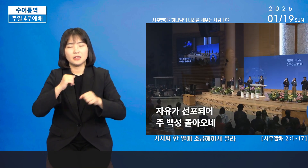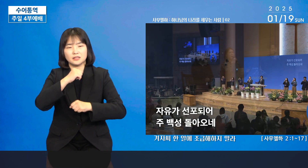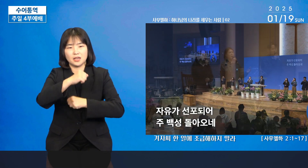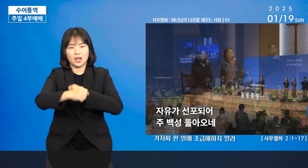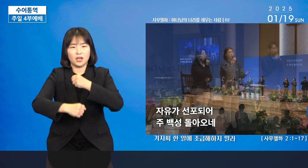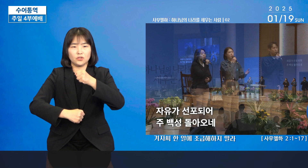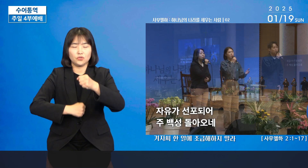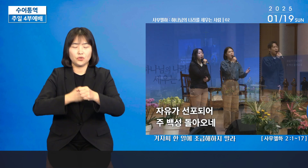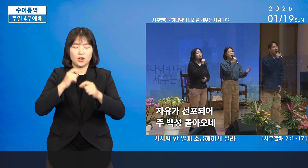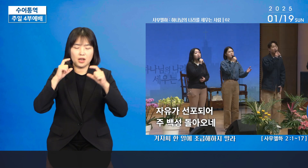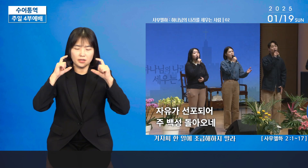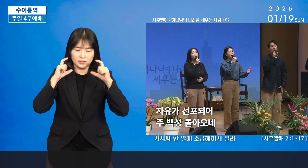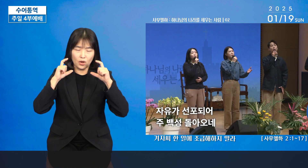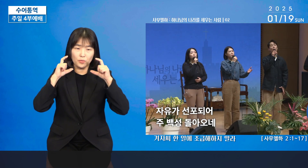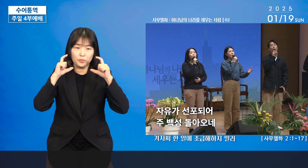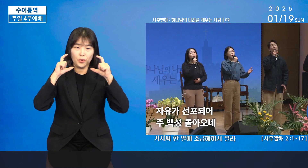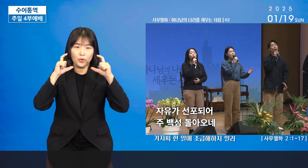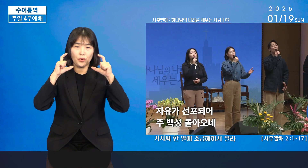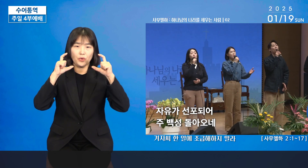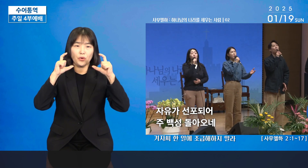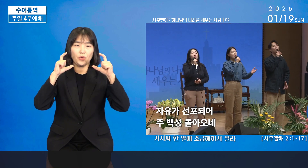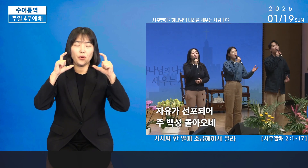통치자 자유가